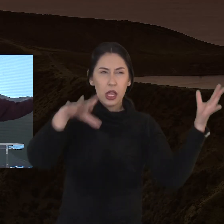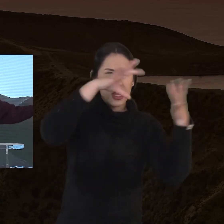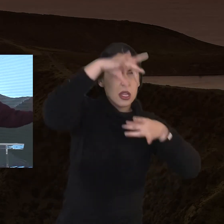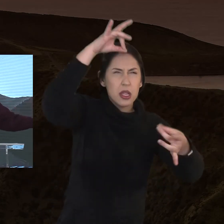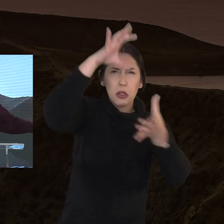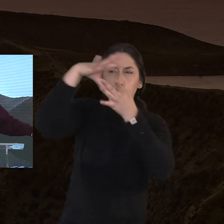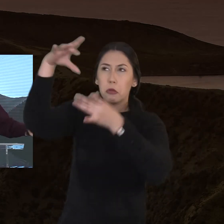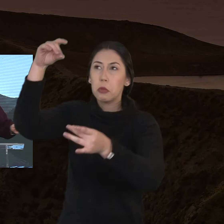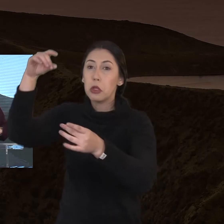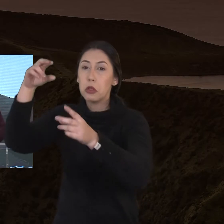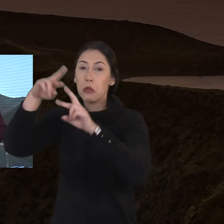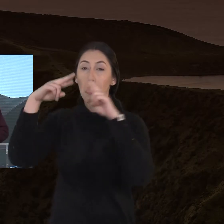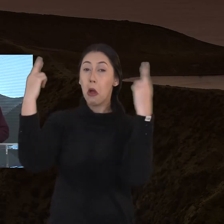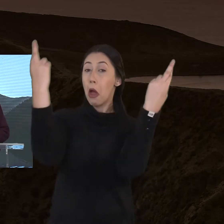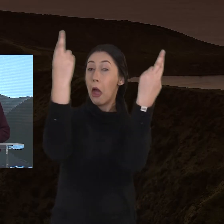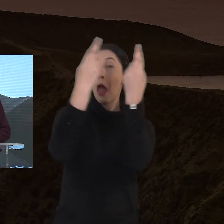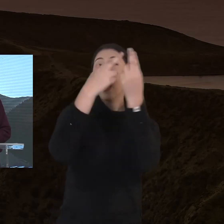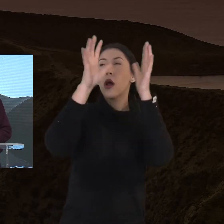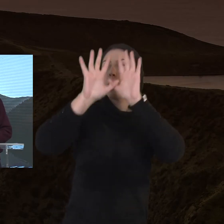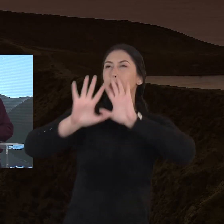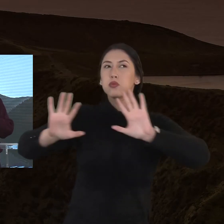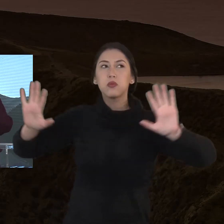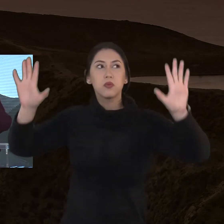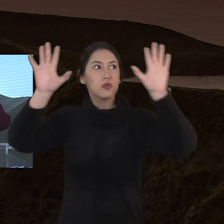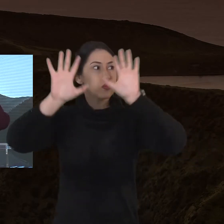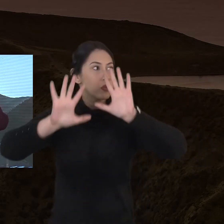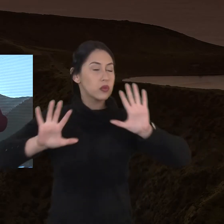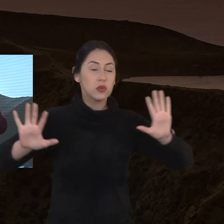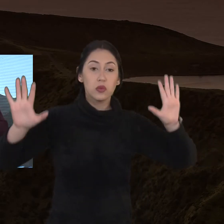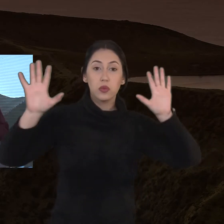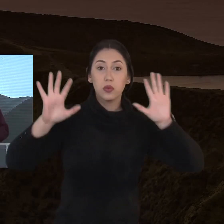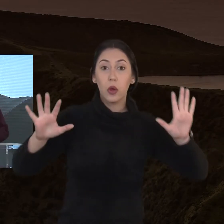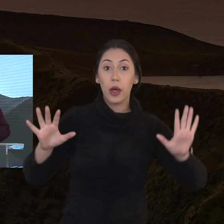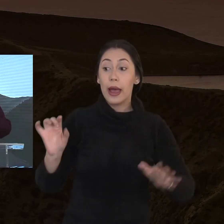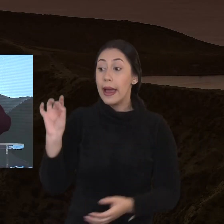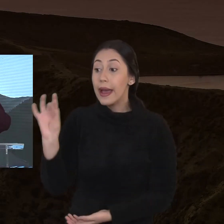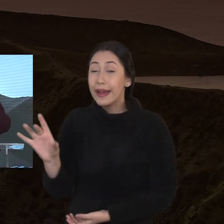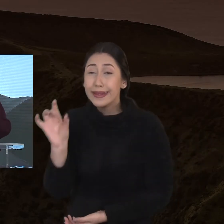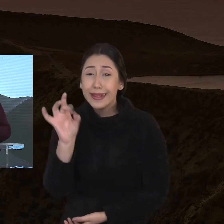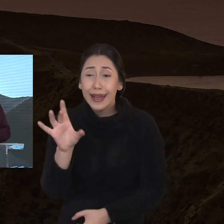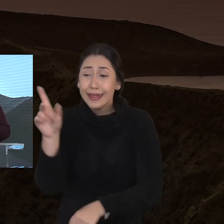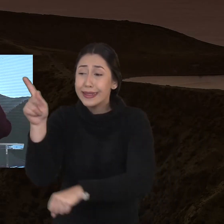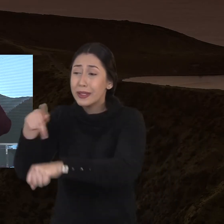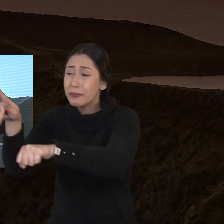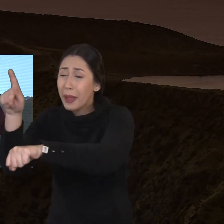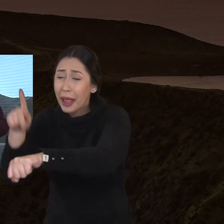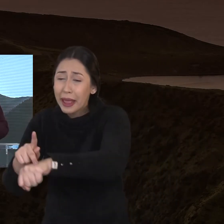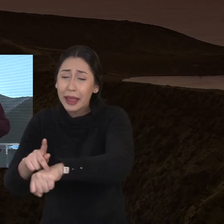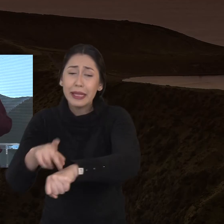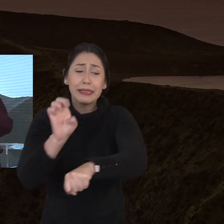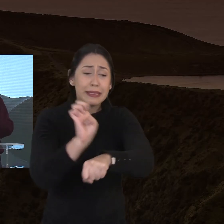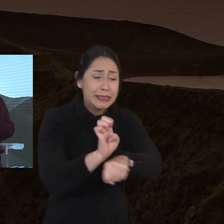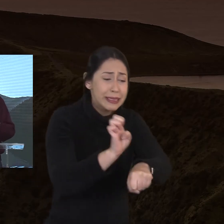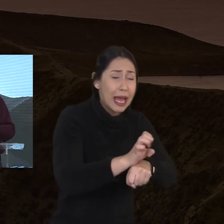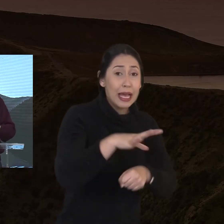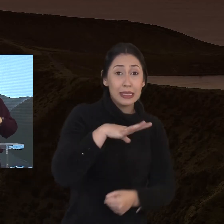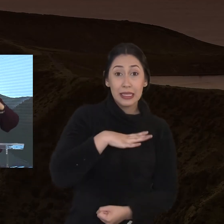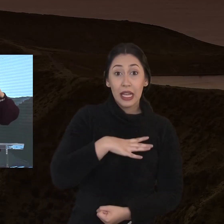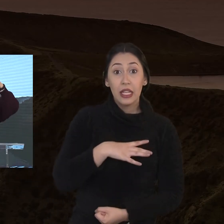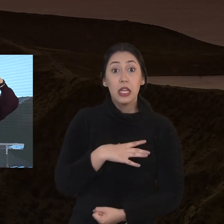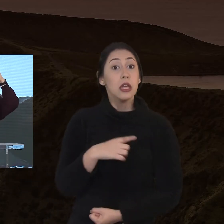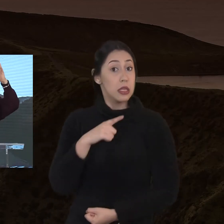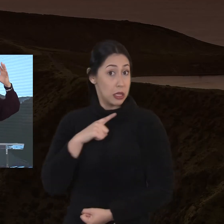celestes em volta da terra o e sobre cada país cada estado cada cidade gente um